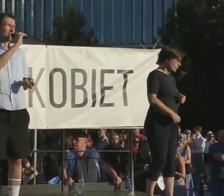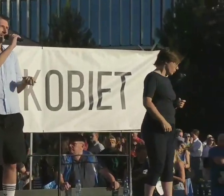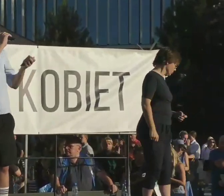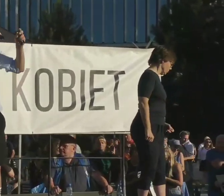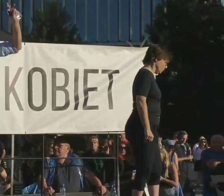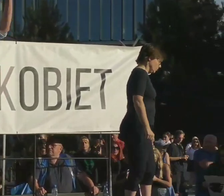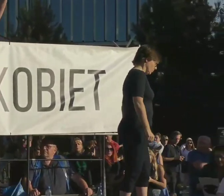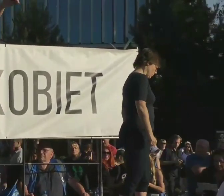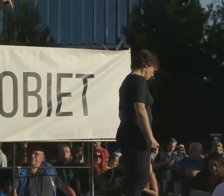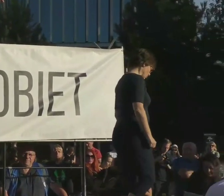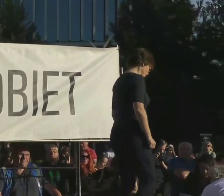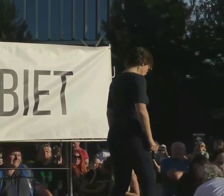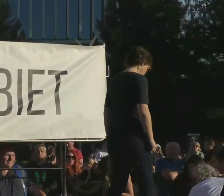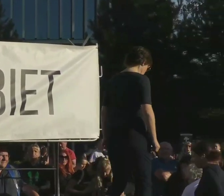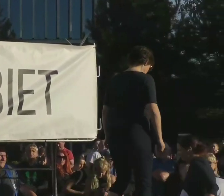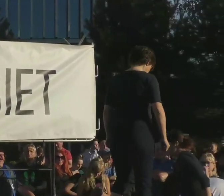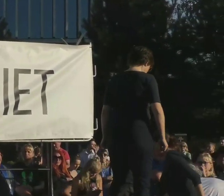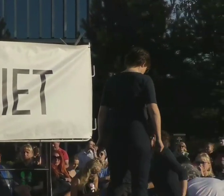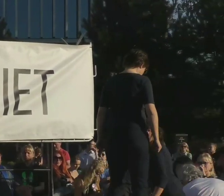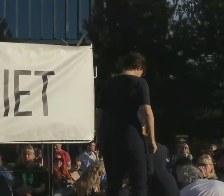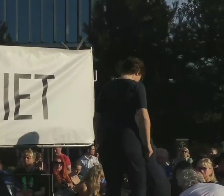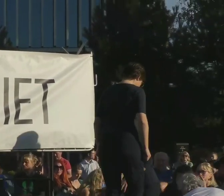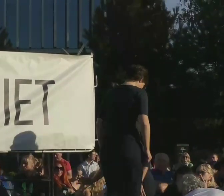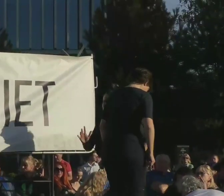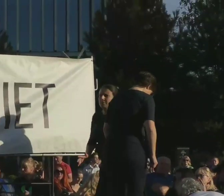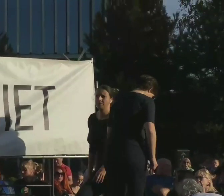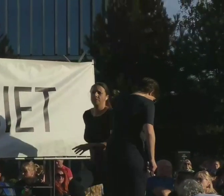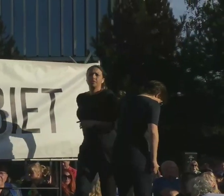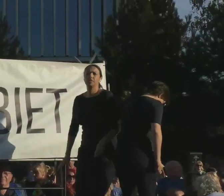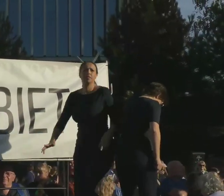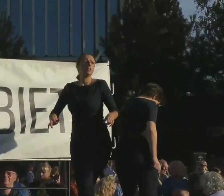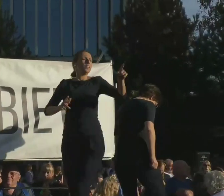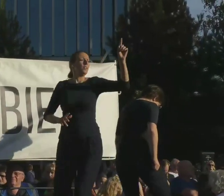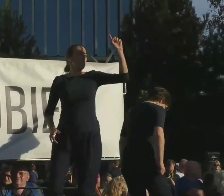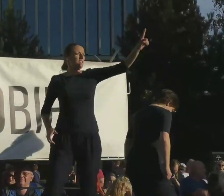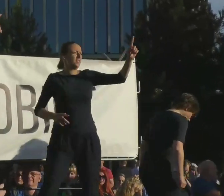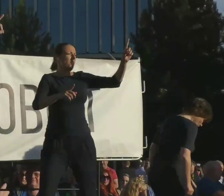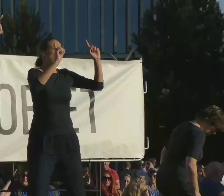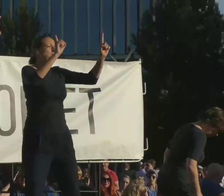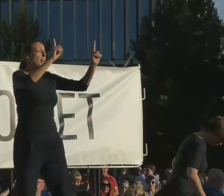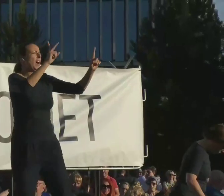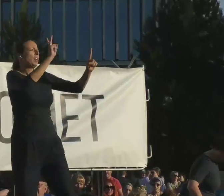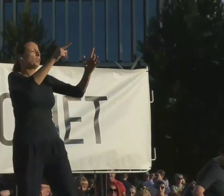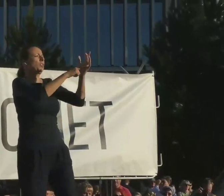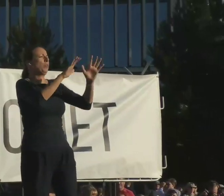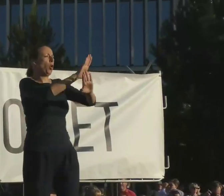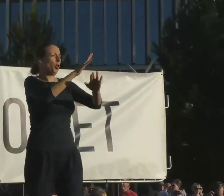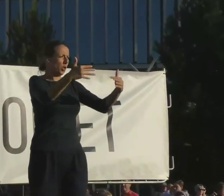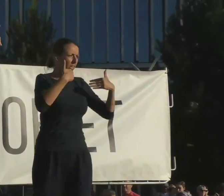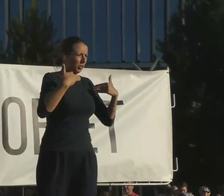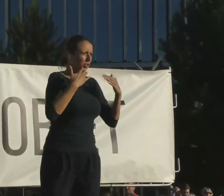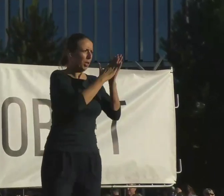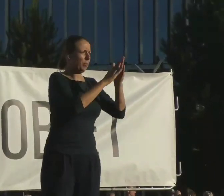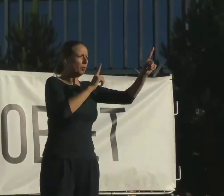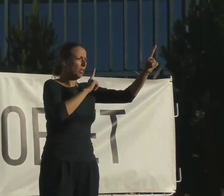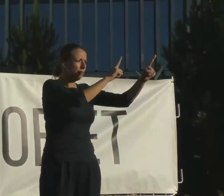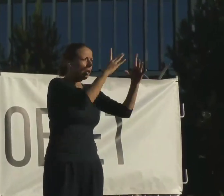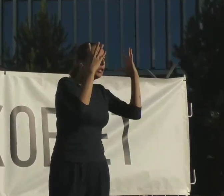Uwaga, fundamentaliści z tamtej strony, obrońcy życia, o ile jest heteroseksualne, zatkajcie uszy, bo będzie mówił